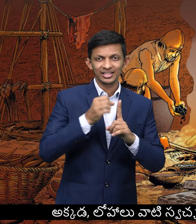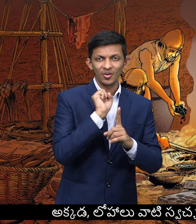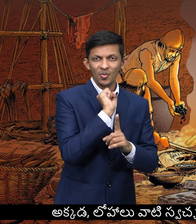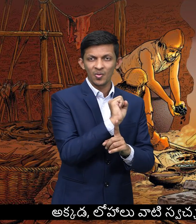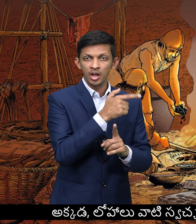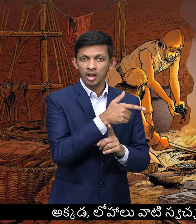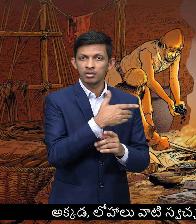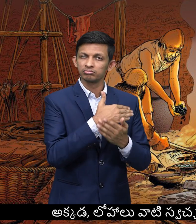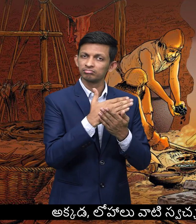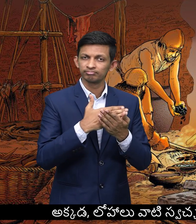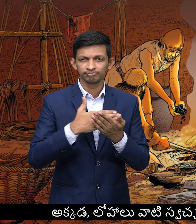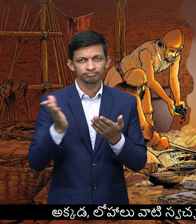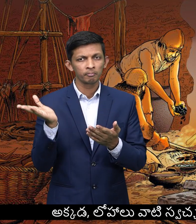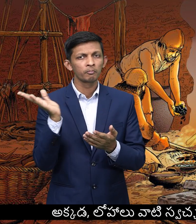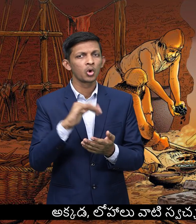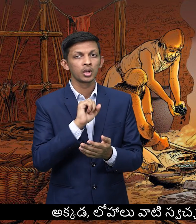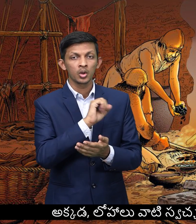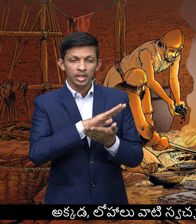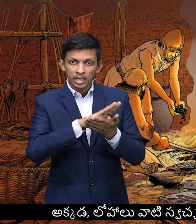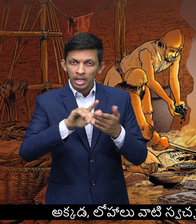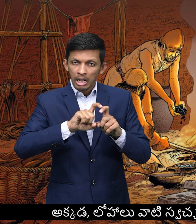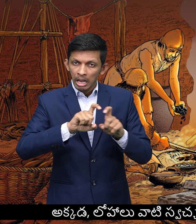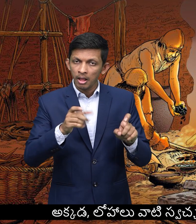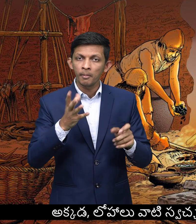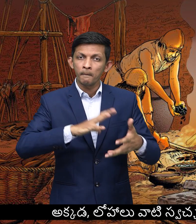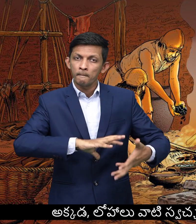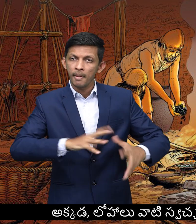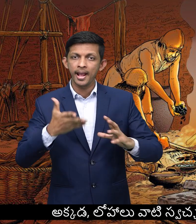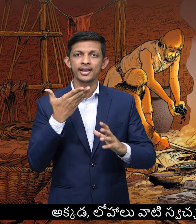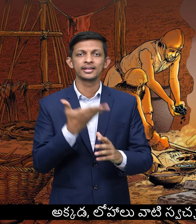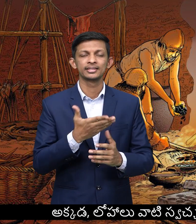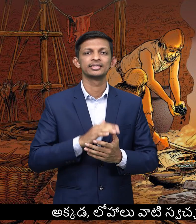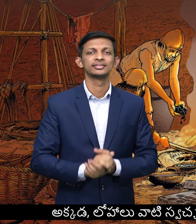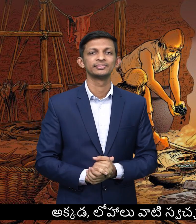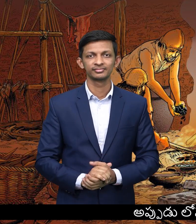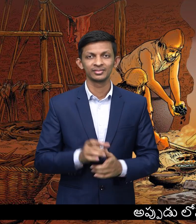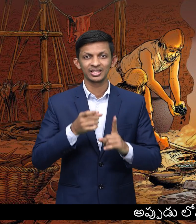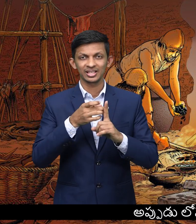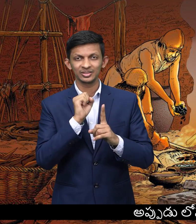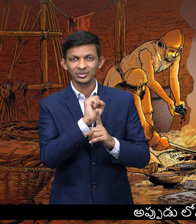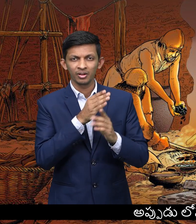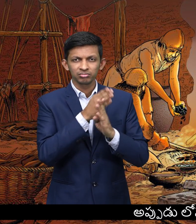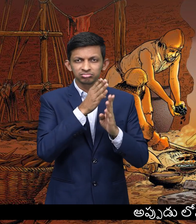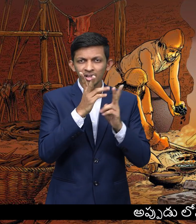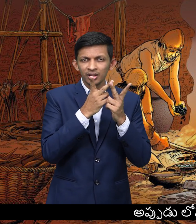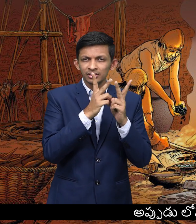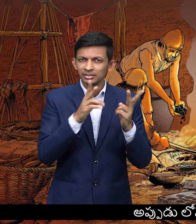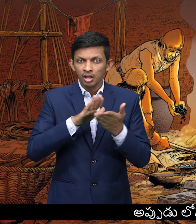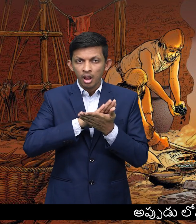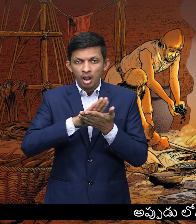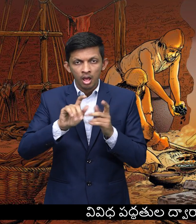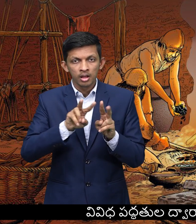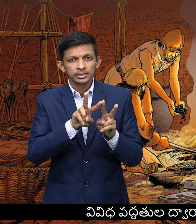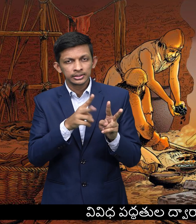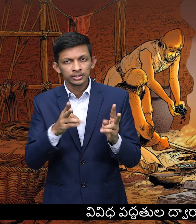అక్కడ లోహాలు వాటి స్వచ్ఛమైన రూపంలో సంగ్రహించబడతాయి. అప్పుడు లోహాలు